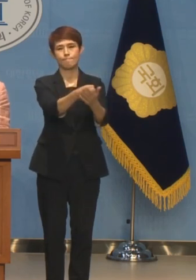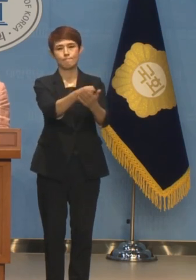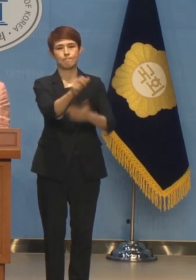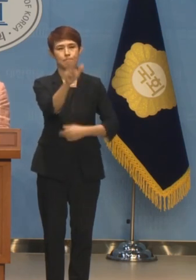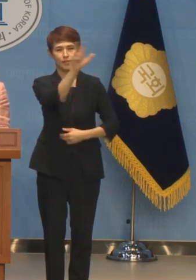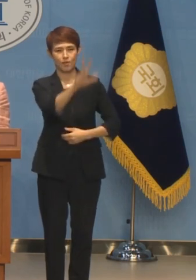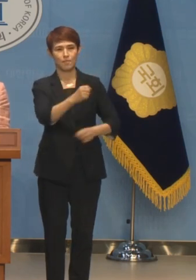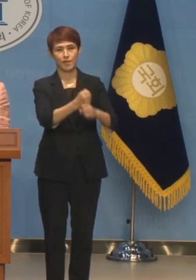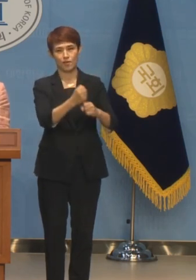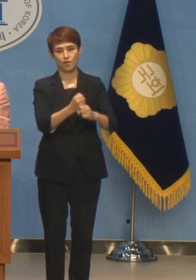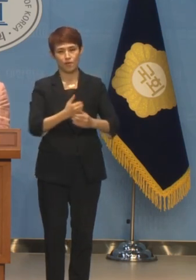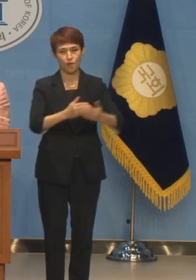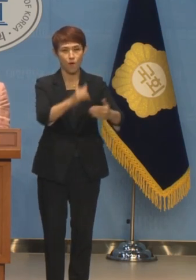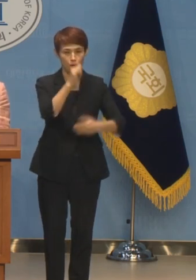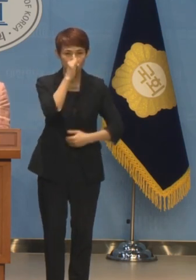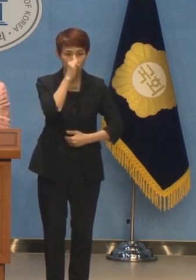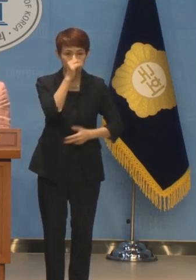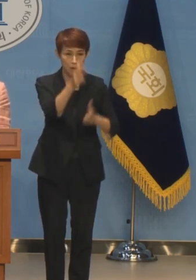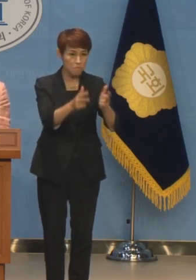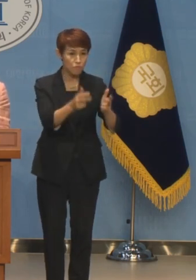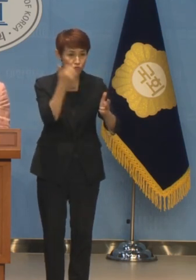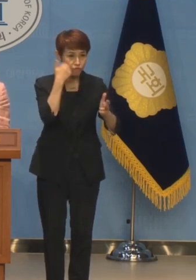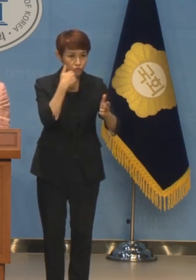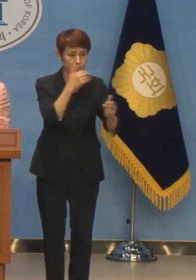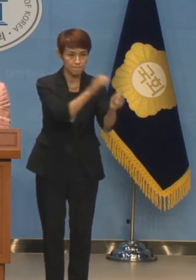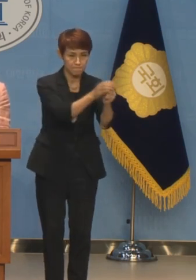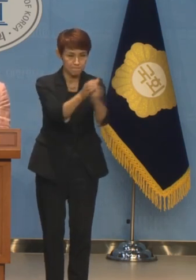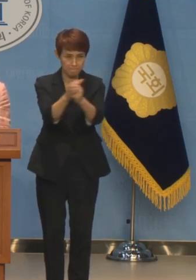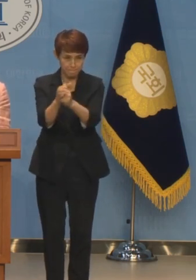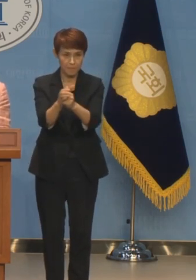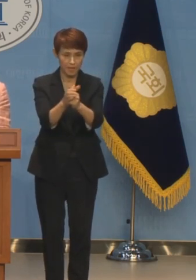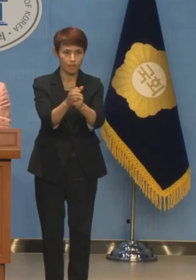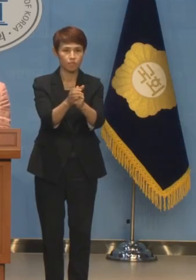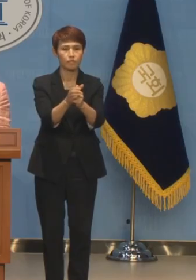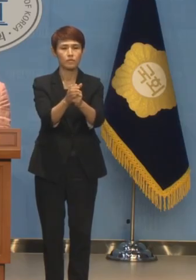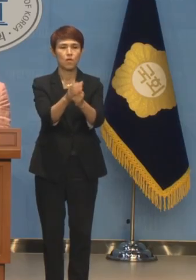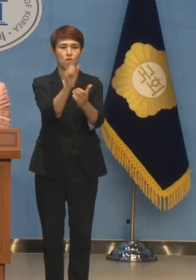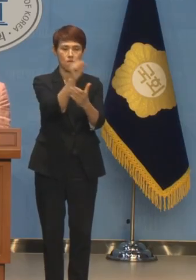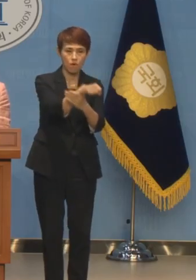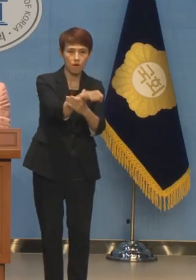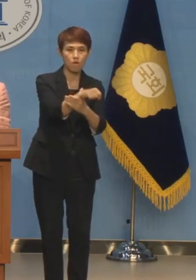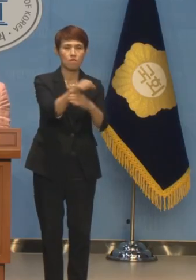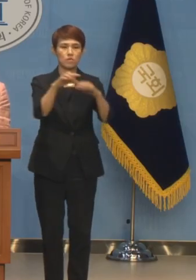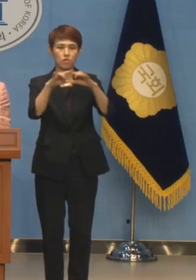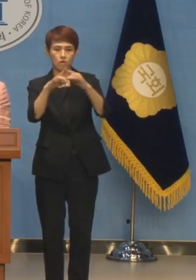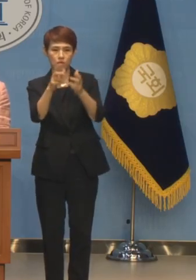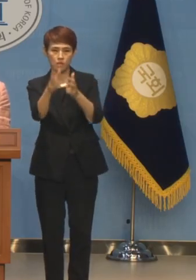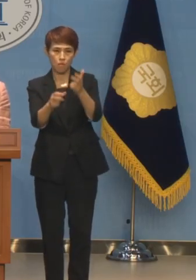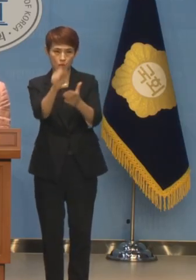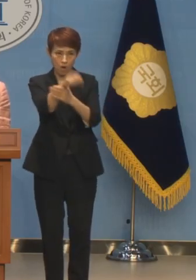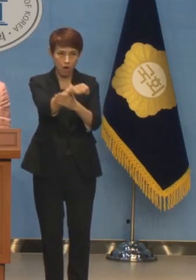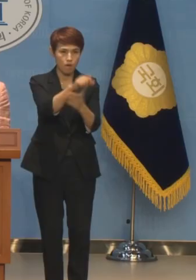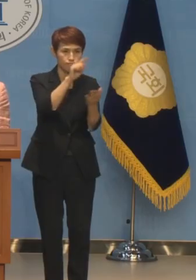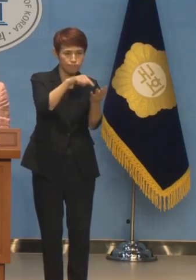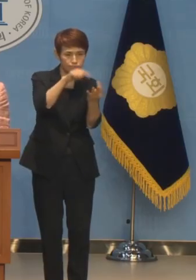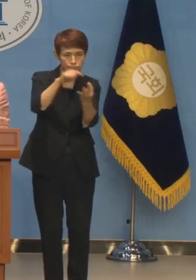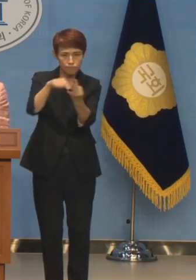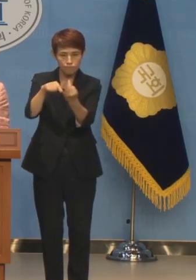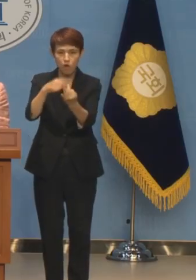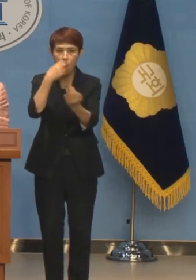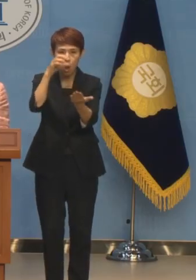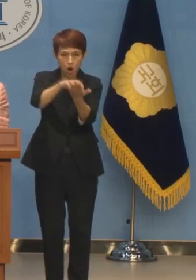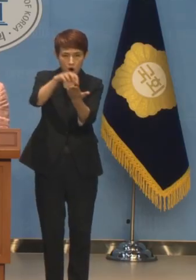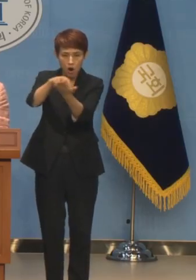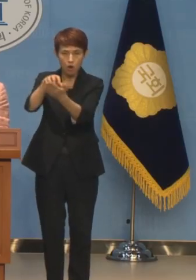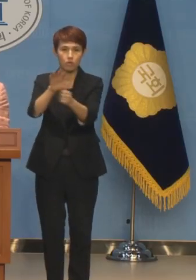발전지구 내 사업자를 선정해 공유수용 점사용 허가, 전기사업 허가 등 관련 인허가를